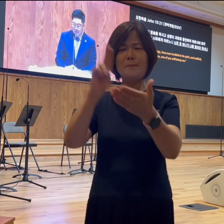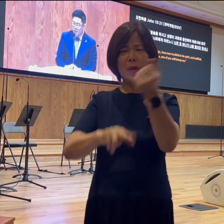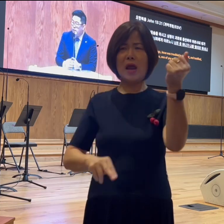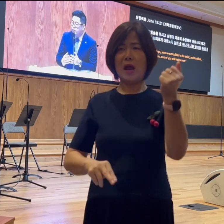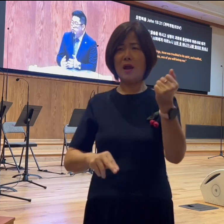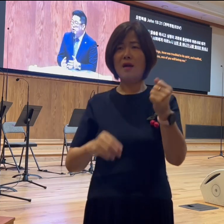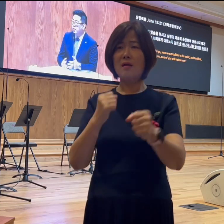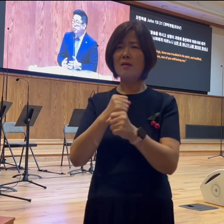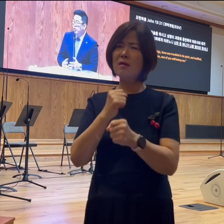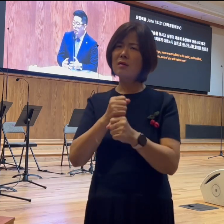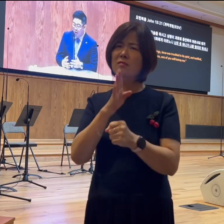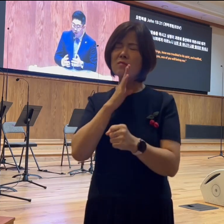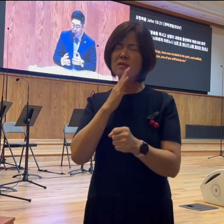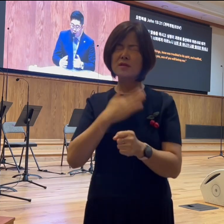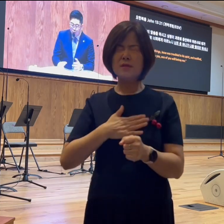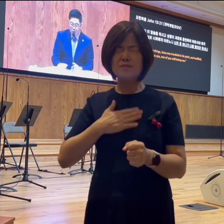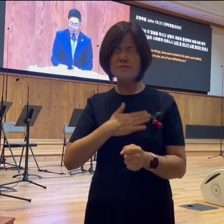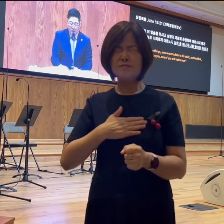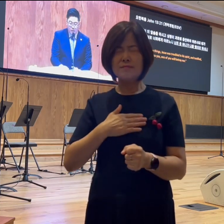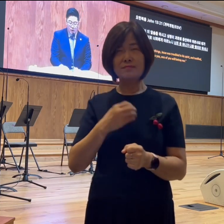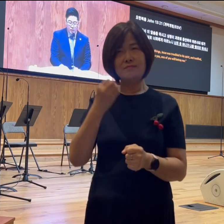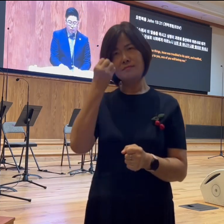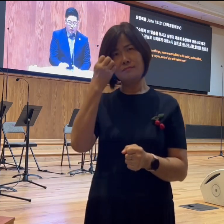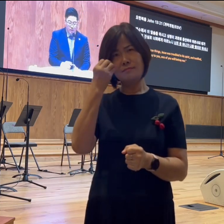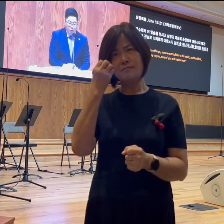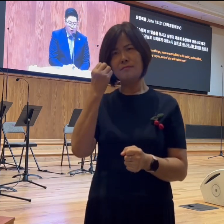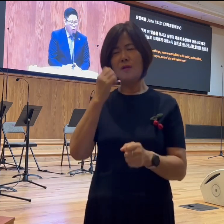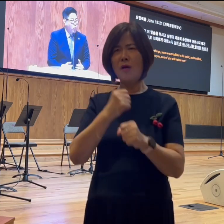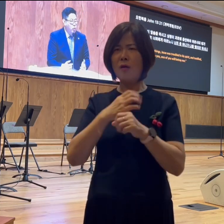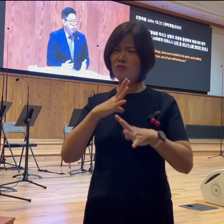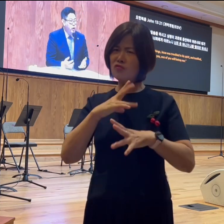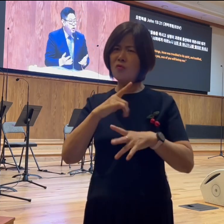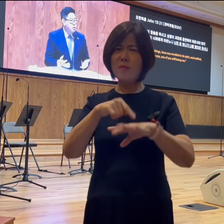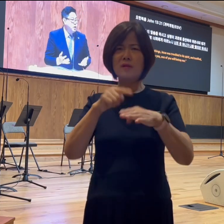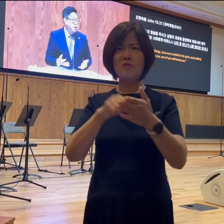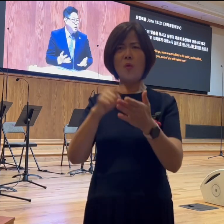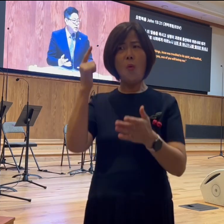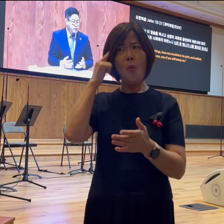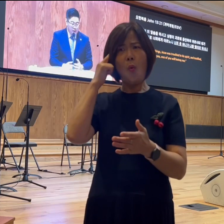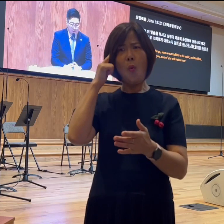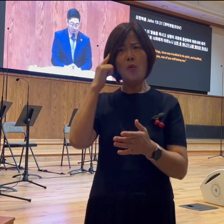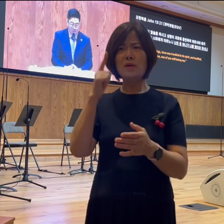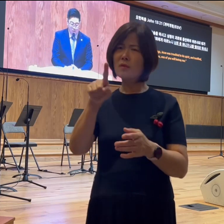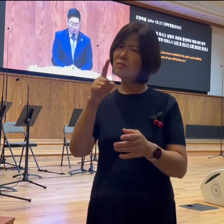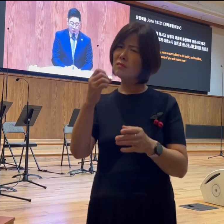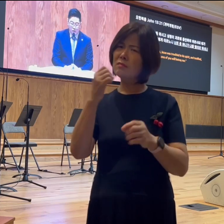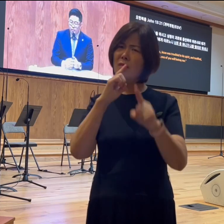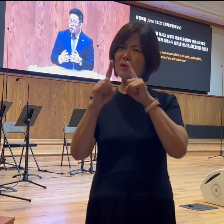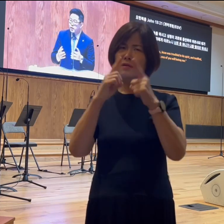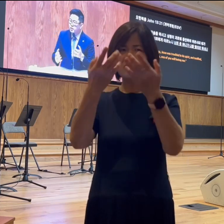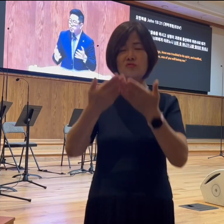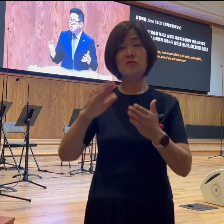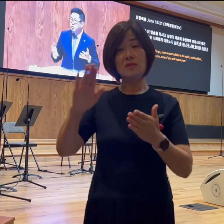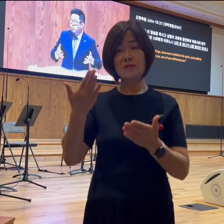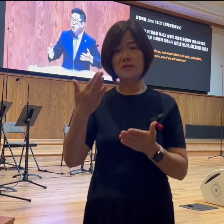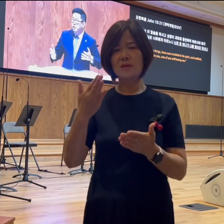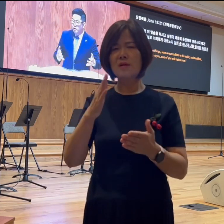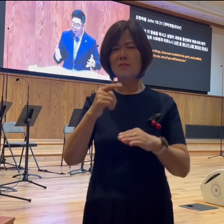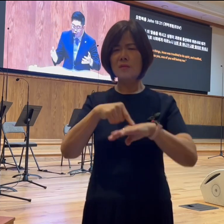이런 참 불길하고도 무시무시한 말씀을 하십니다. 왜 이런 얘기를 하시지? 그런 마음에 지금